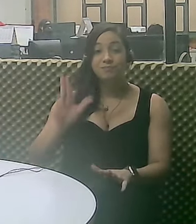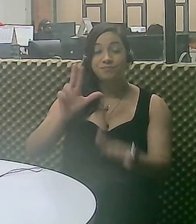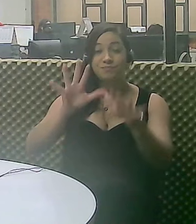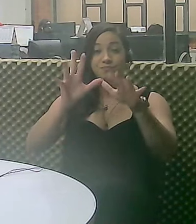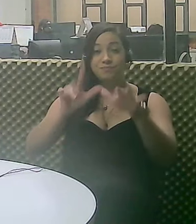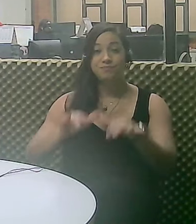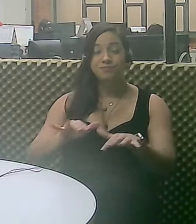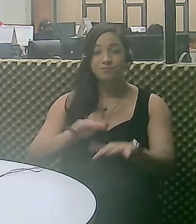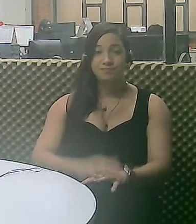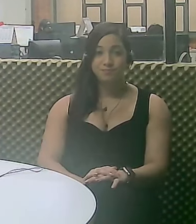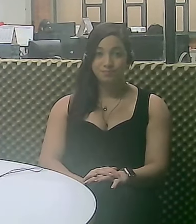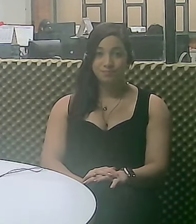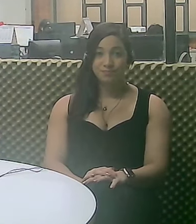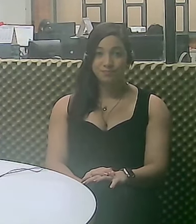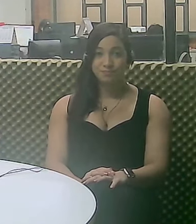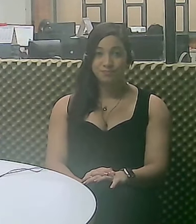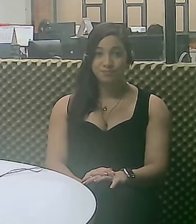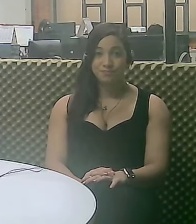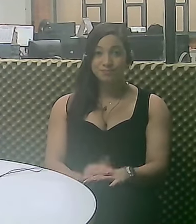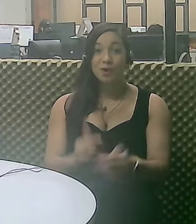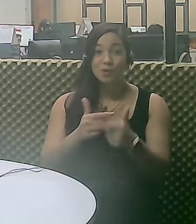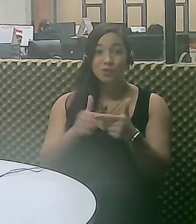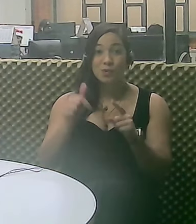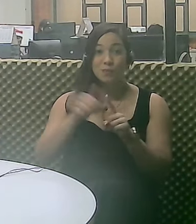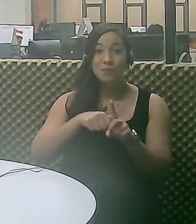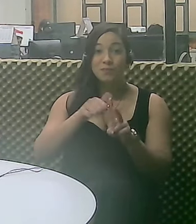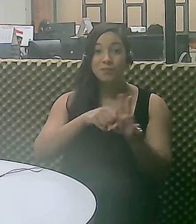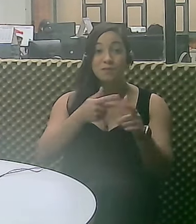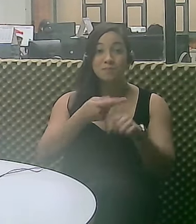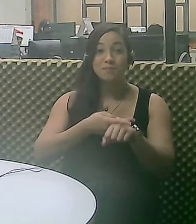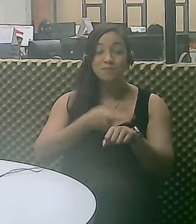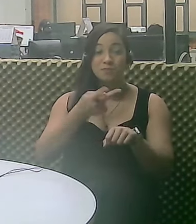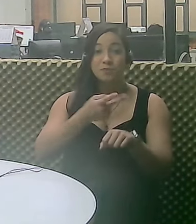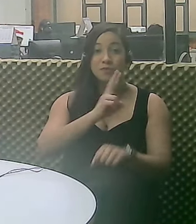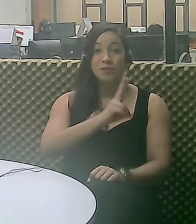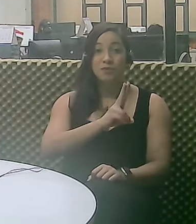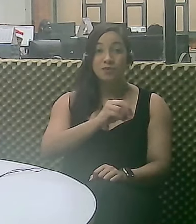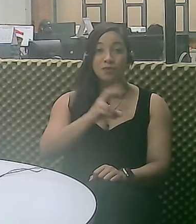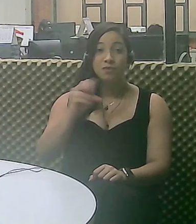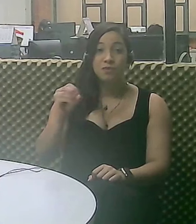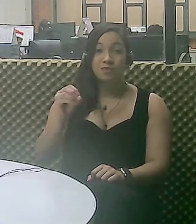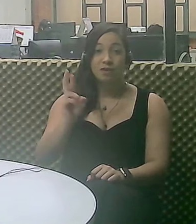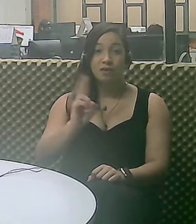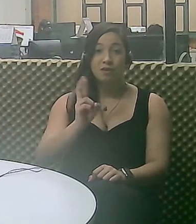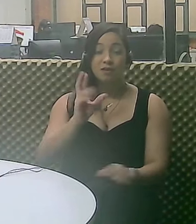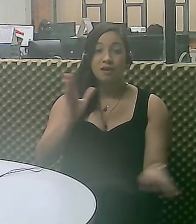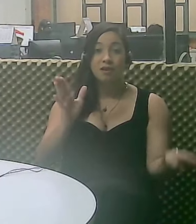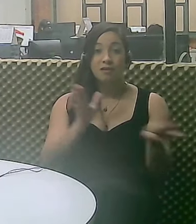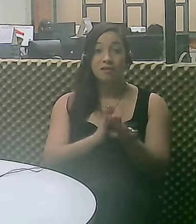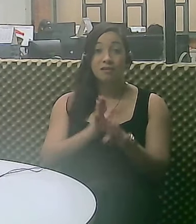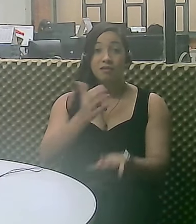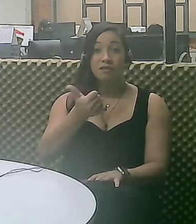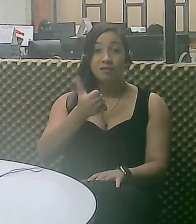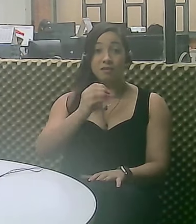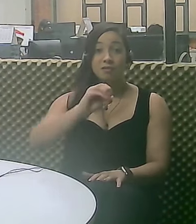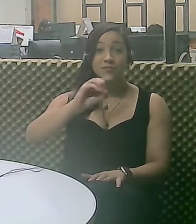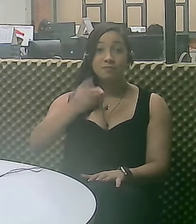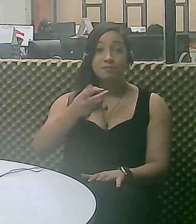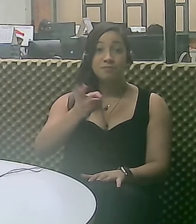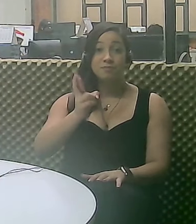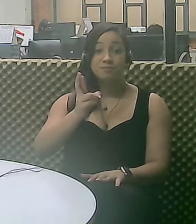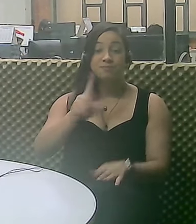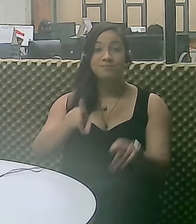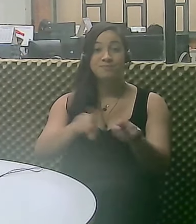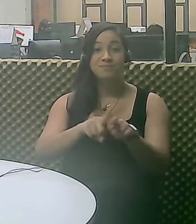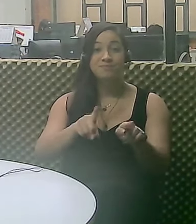Digital. Nos sorteios mensais, os prêmios variam de R$ 500 a R$ 10 mil. Além